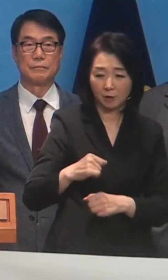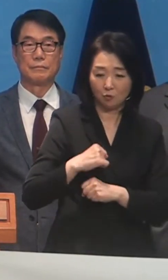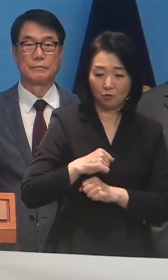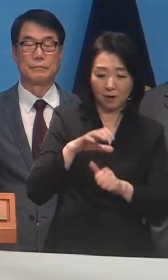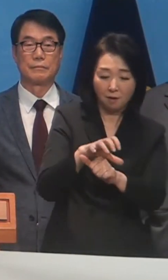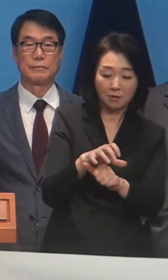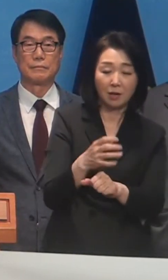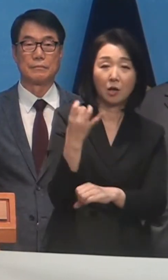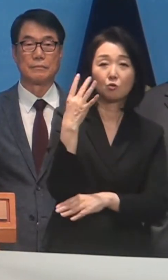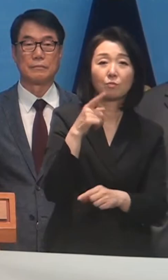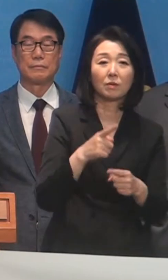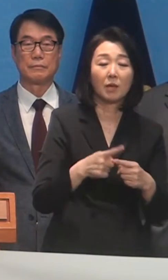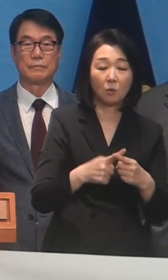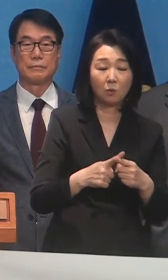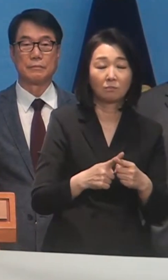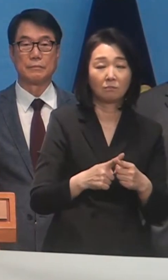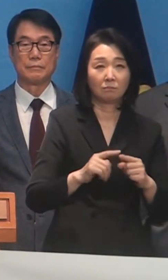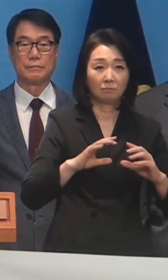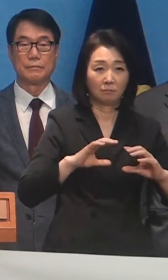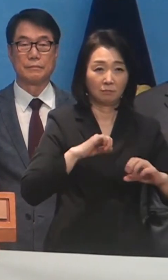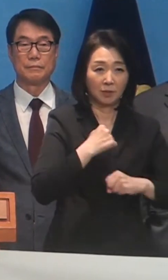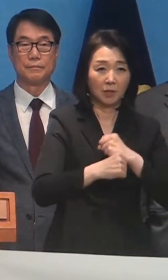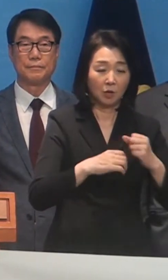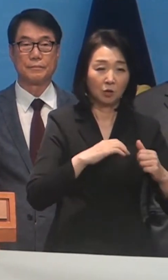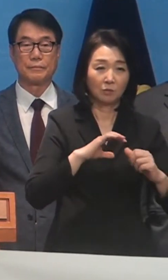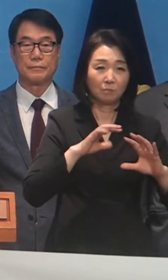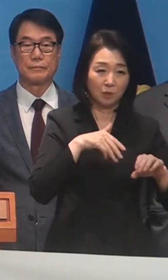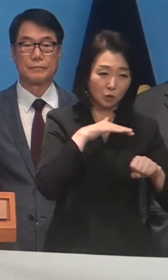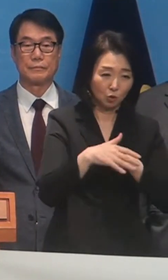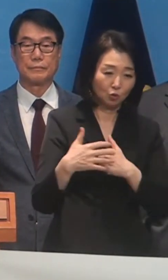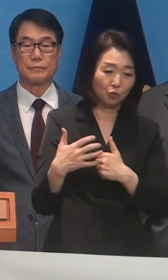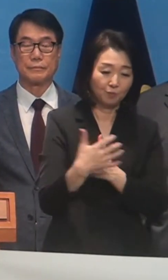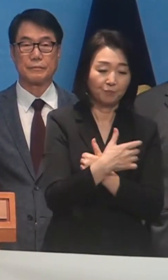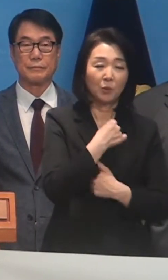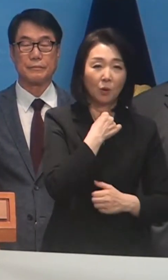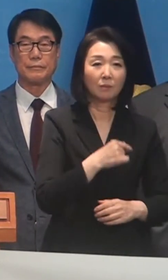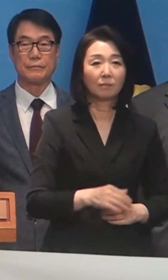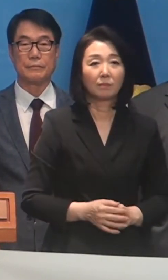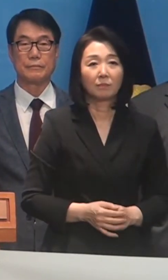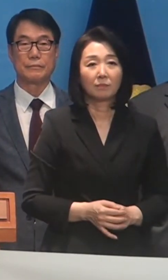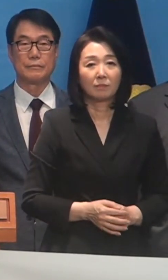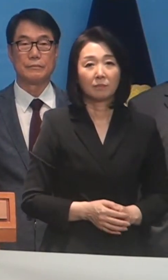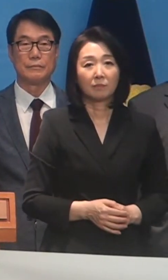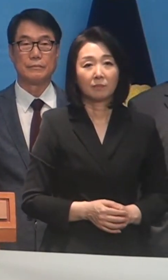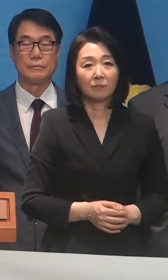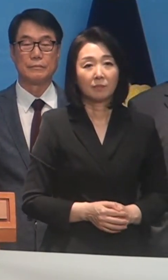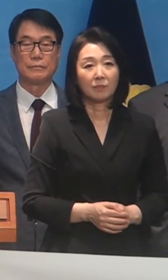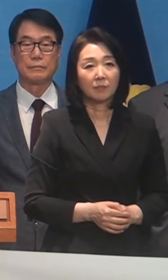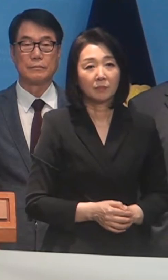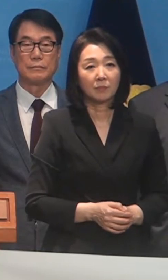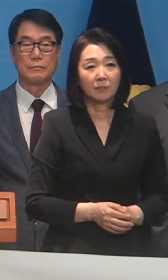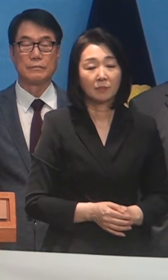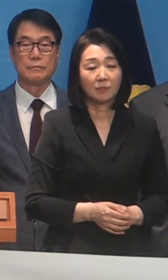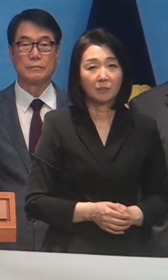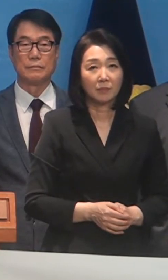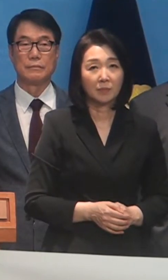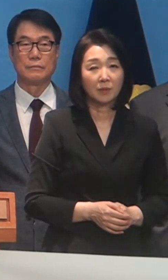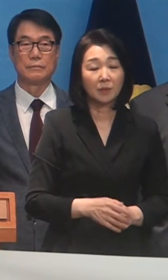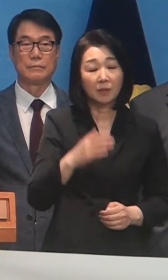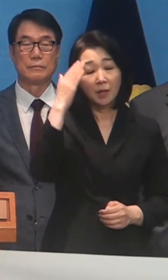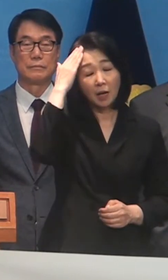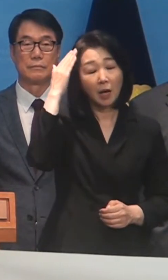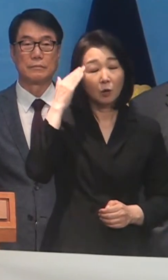한 자유민주주의 수호가 우선이라는 입장을 강조해왔습니다. 특히